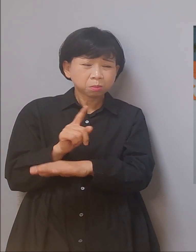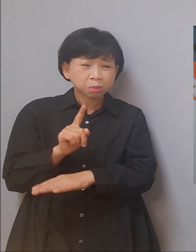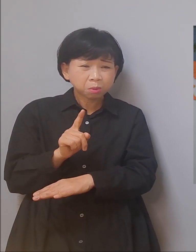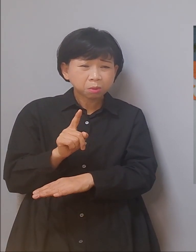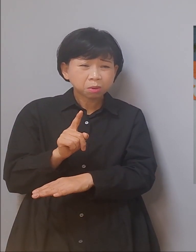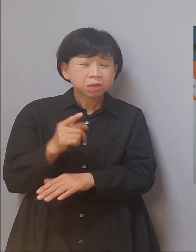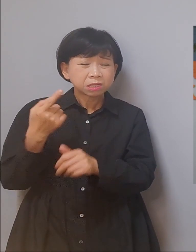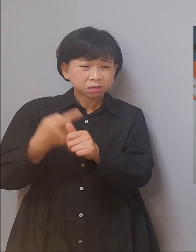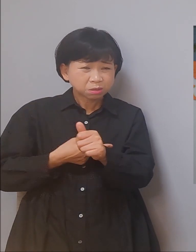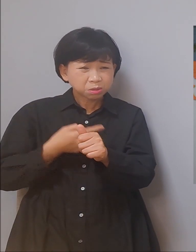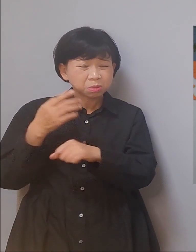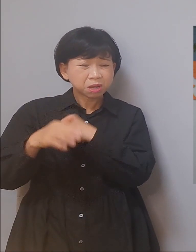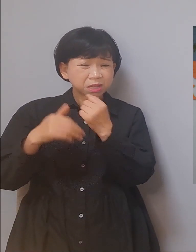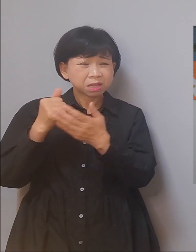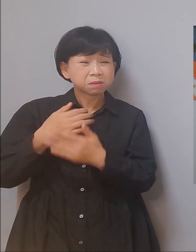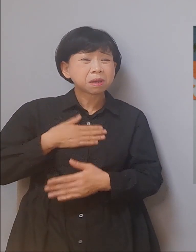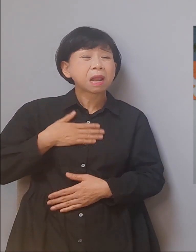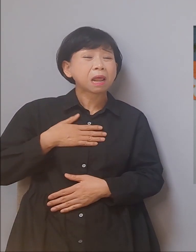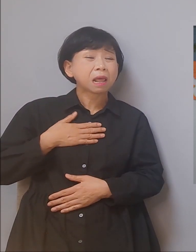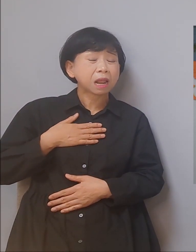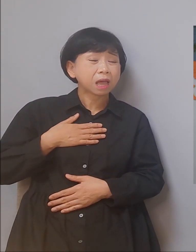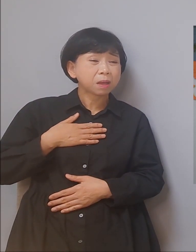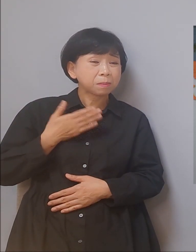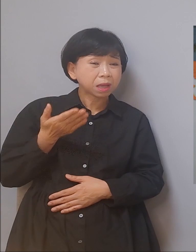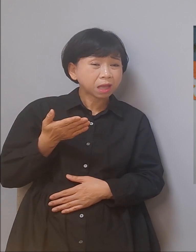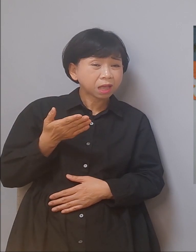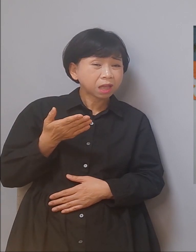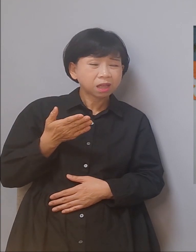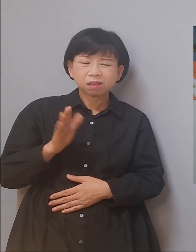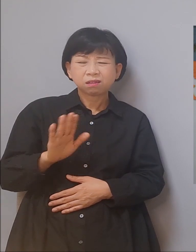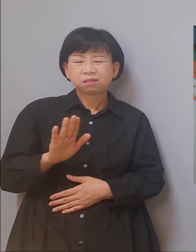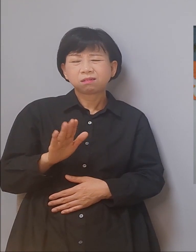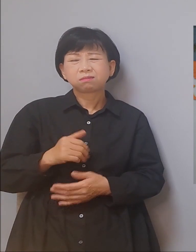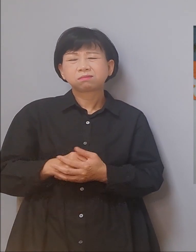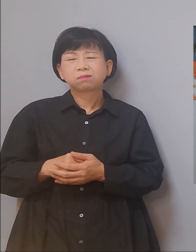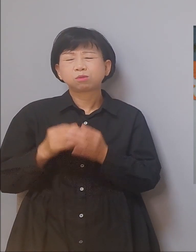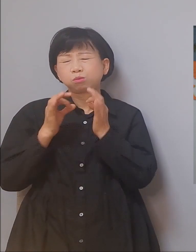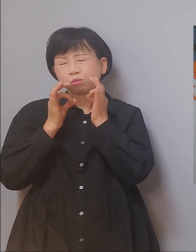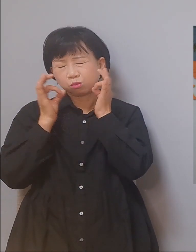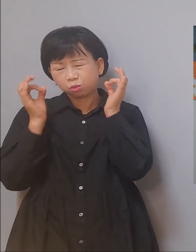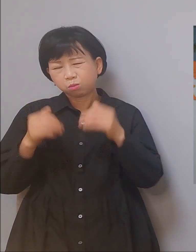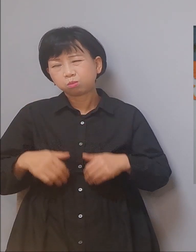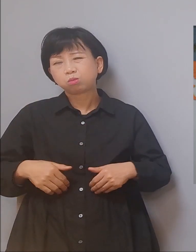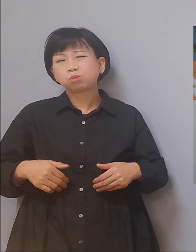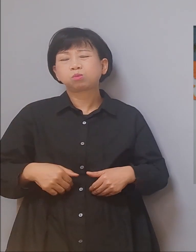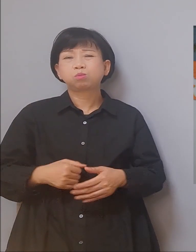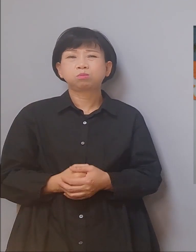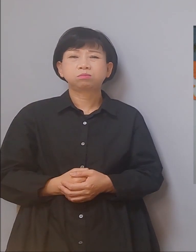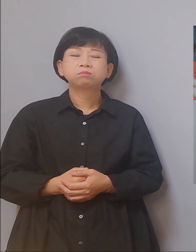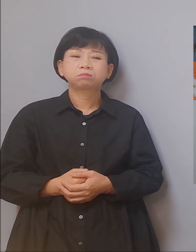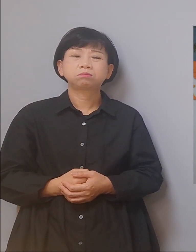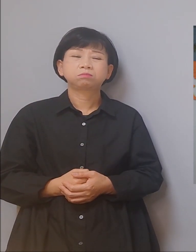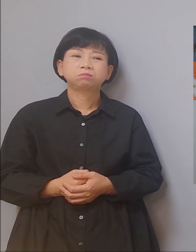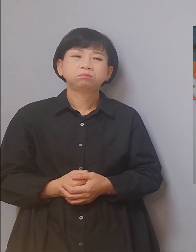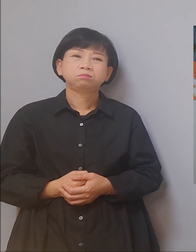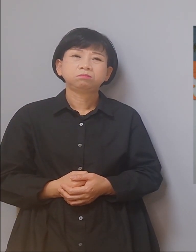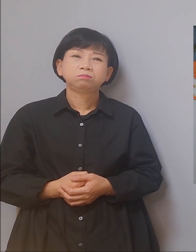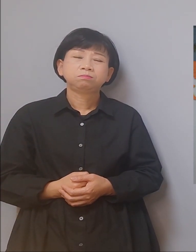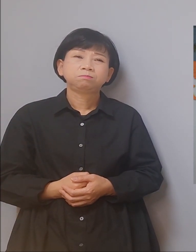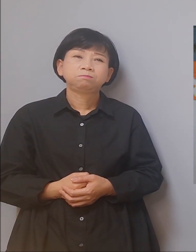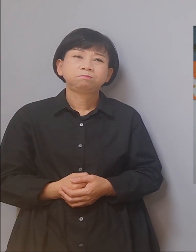않았다면, 내 복을 받기 위하여, 내 삶이 나아지기 위하여 예수를 믿었다면 하나님을 알기에 다소